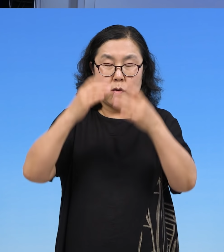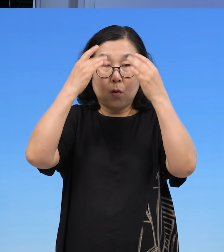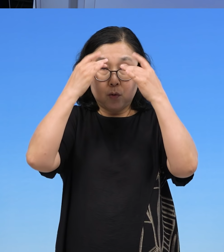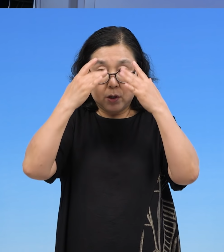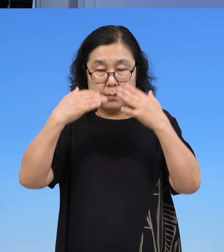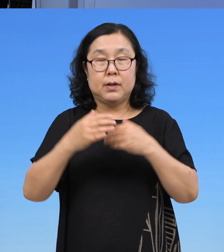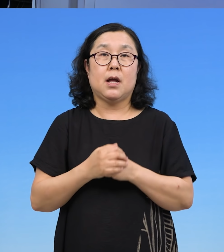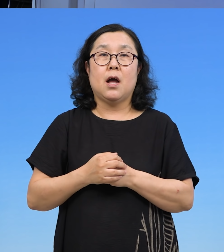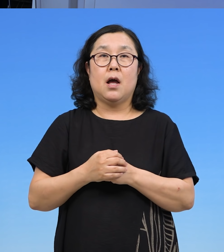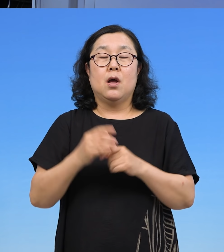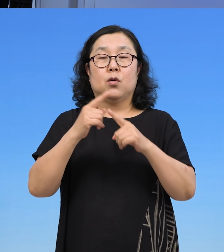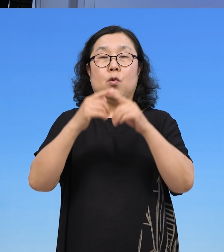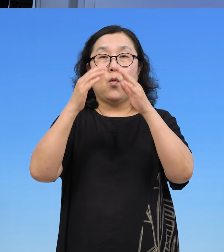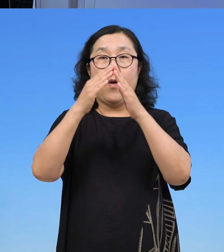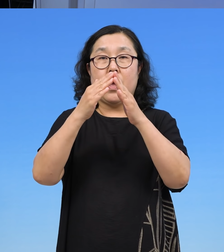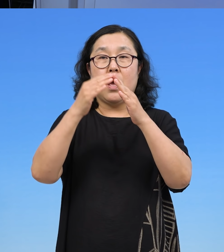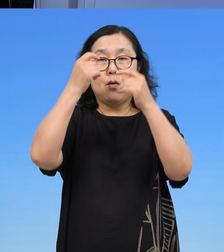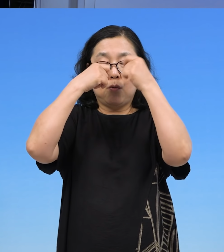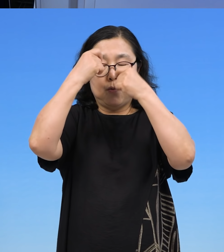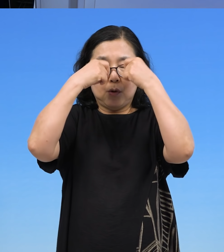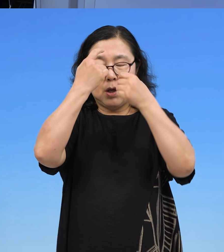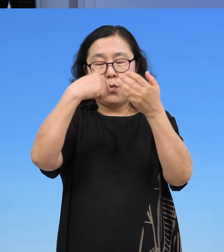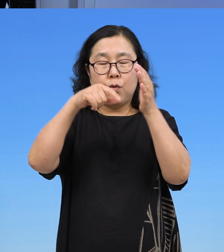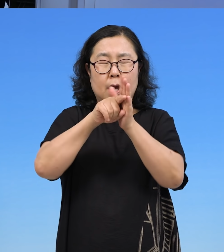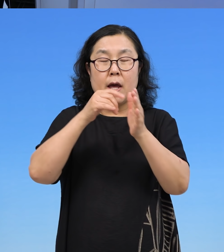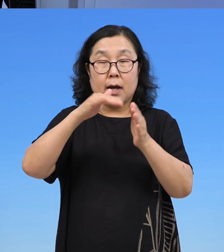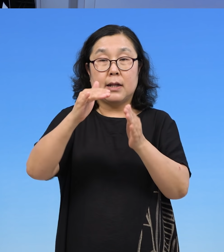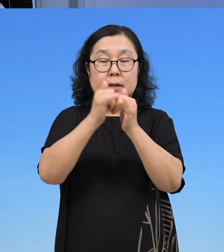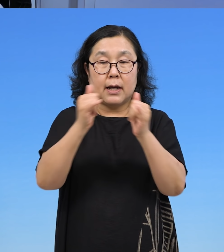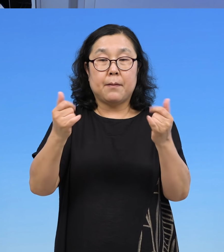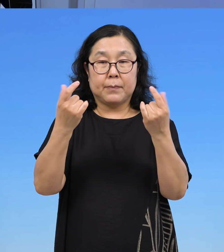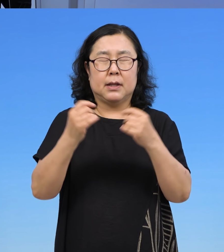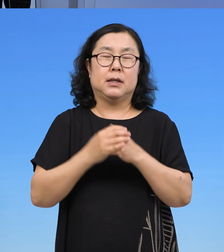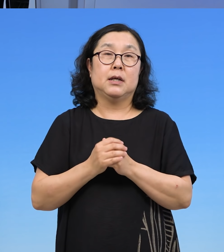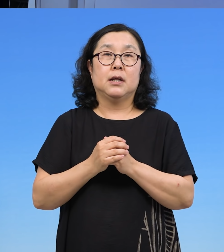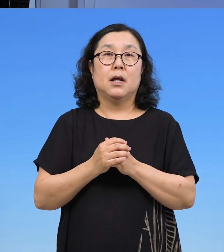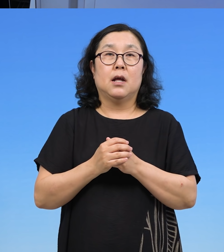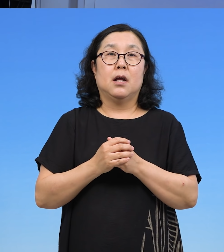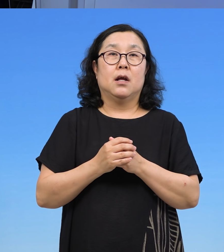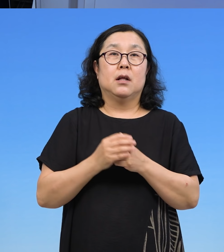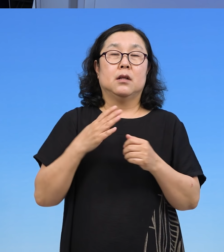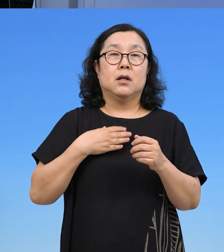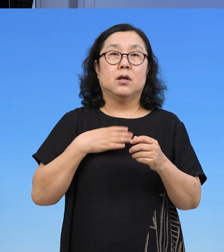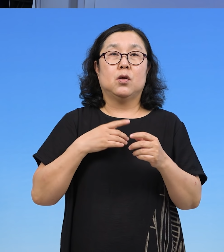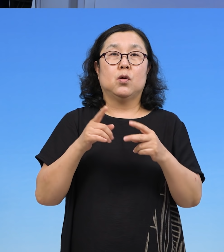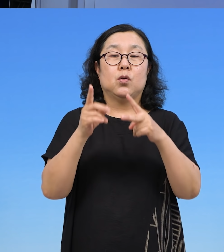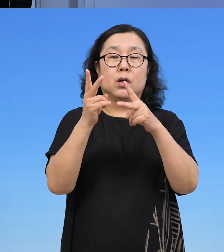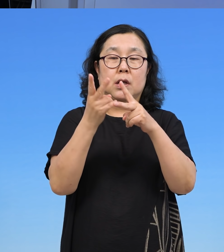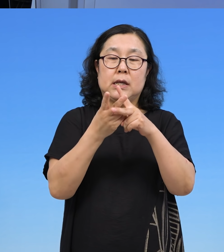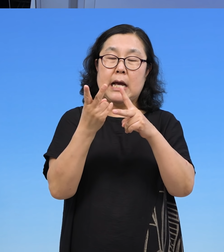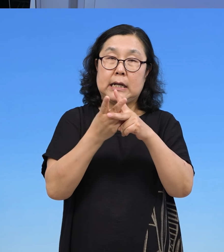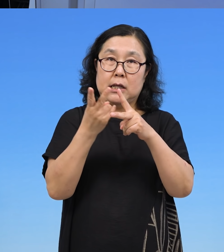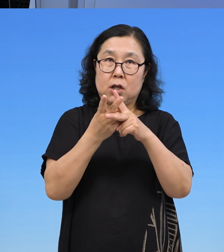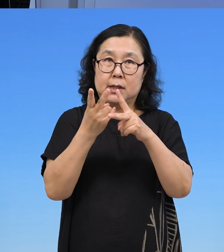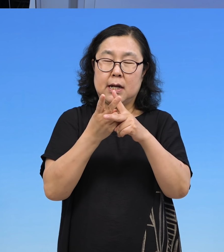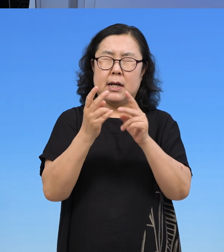마치 교회에 울기 위해 가는 사람처럼 말이죠 초등학교 입학한 둘째 아이의 어려움이 제게